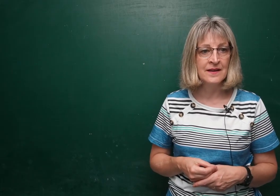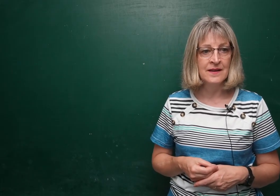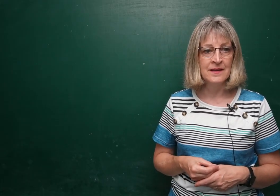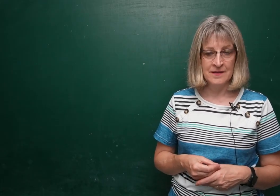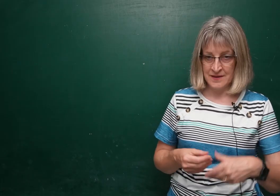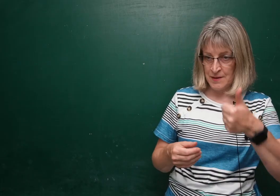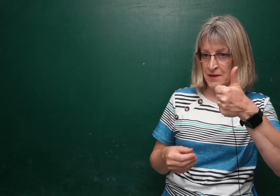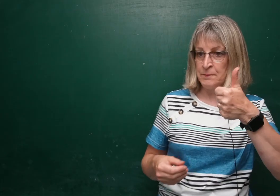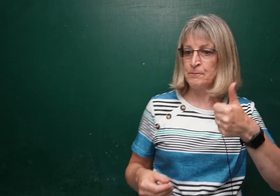Très bien.